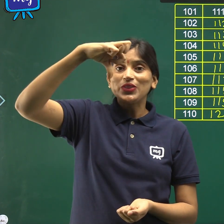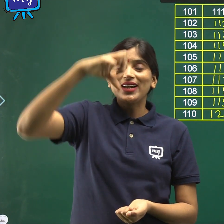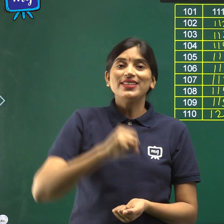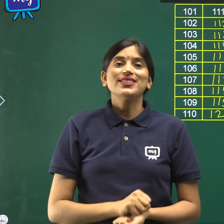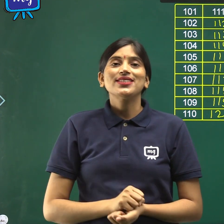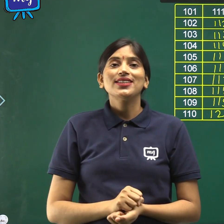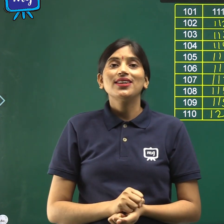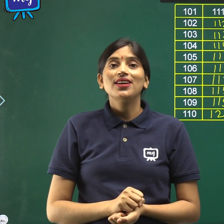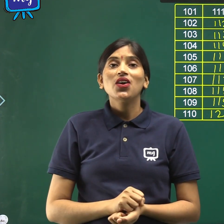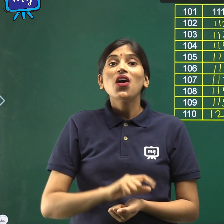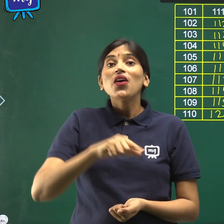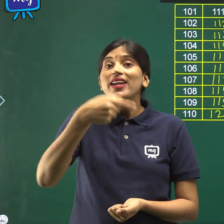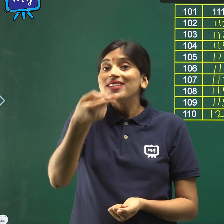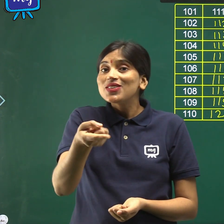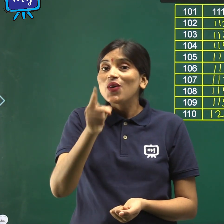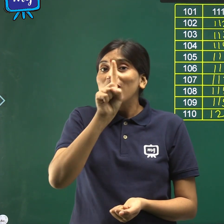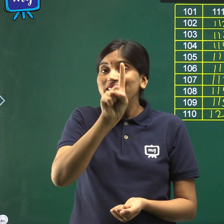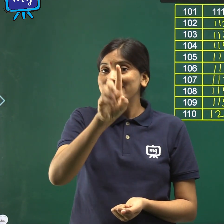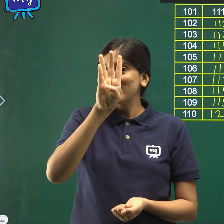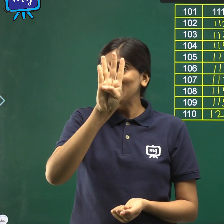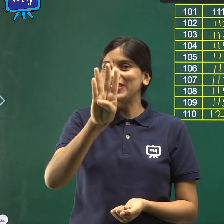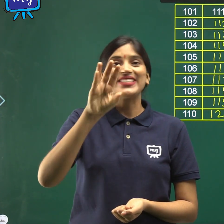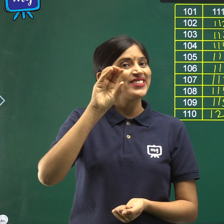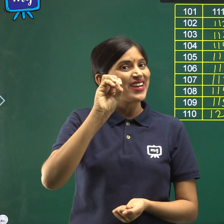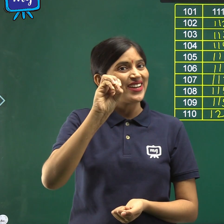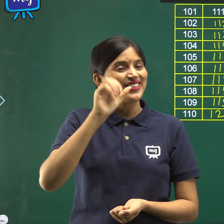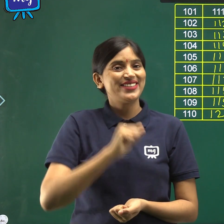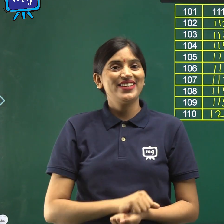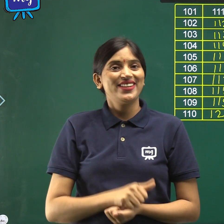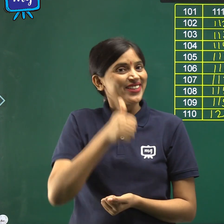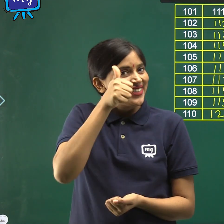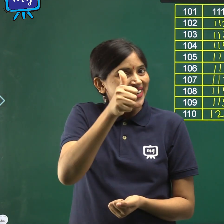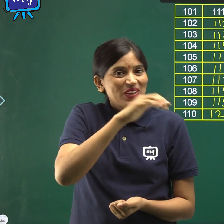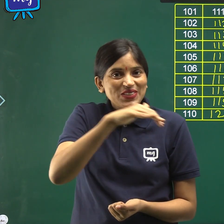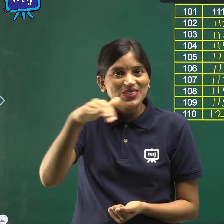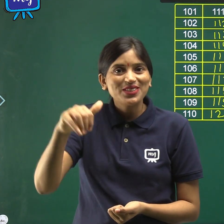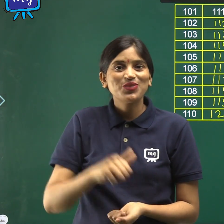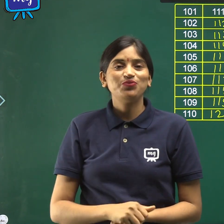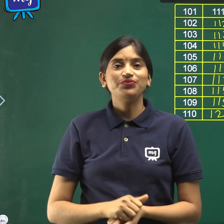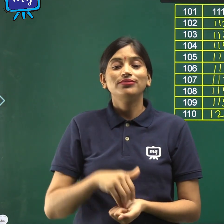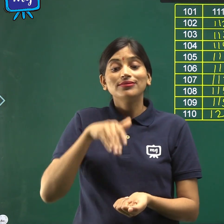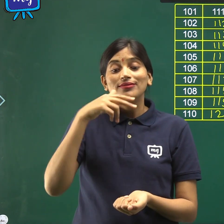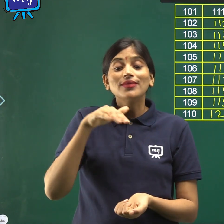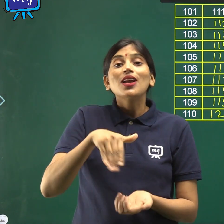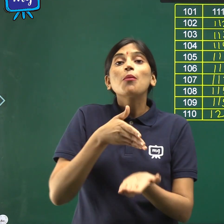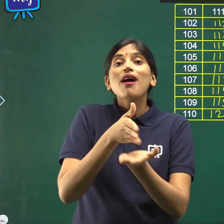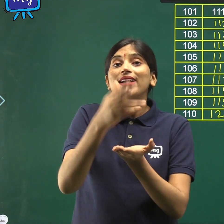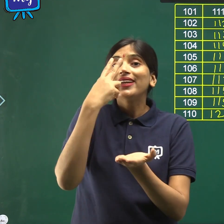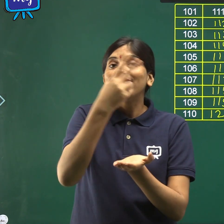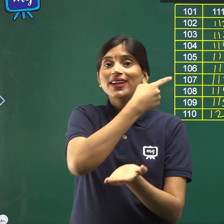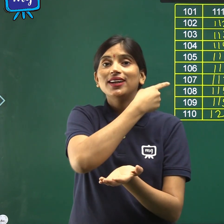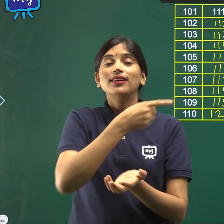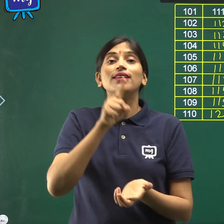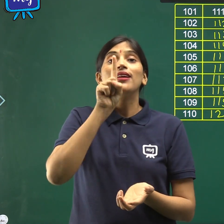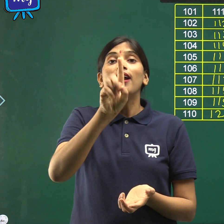139 और 140। ठीक है बच्चों, अब आगे देखो